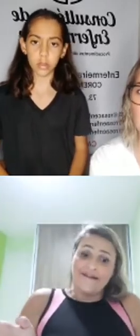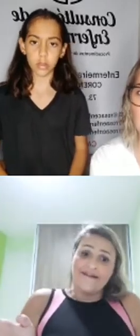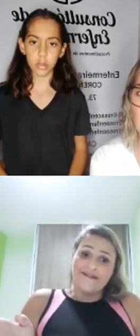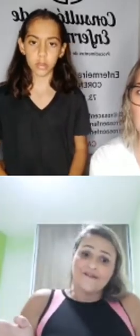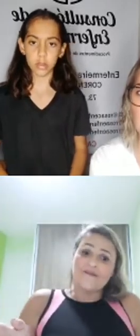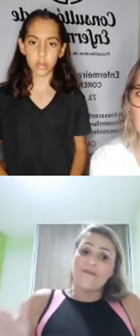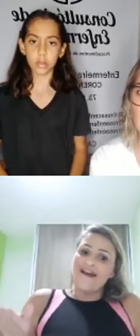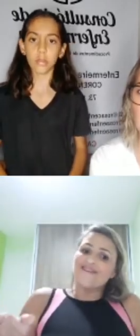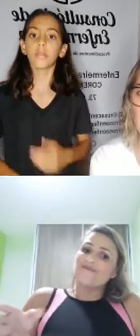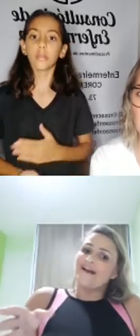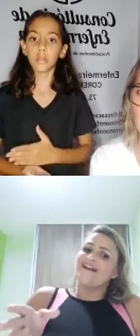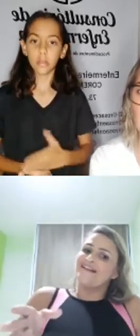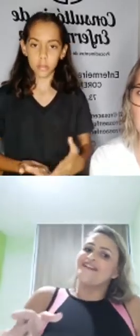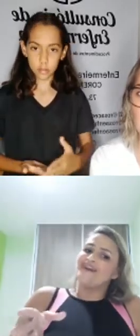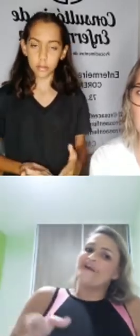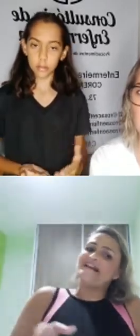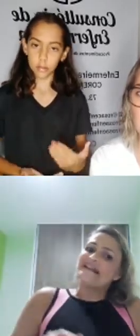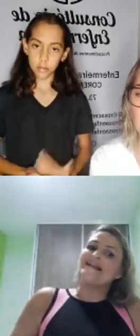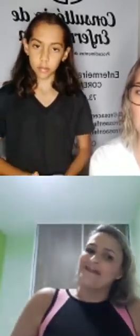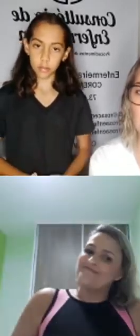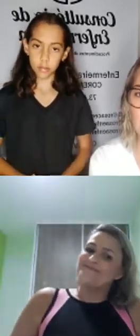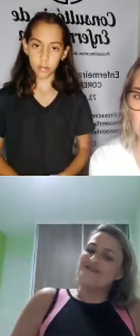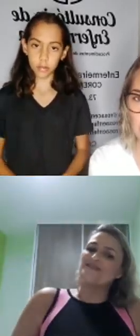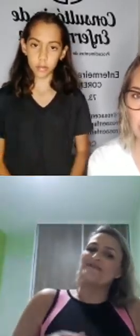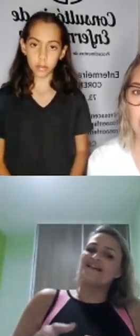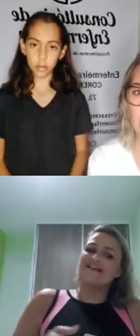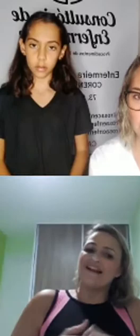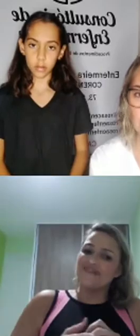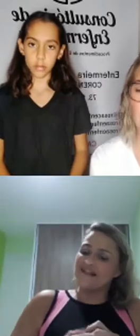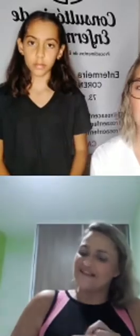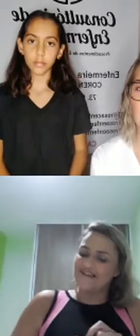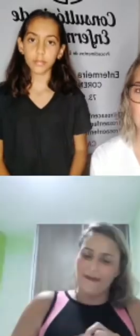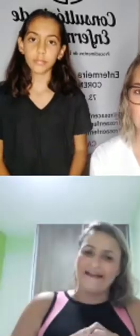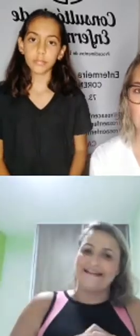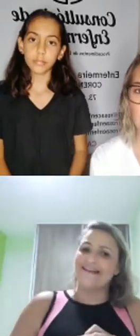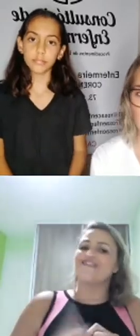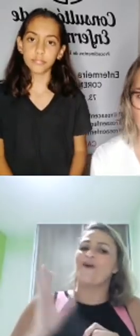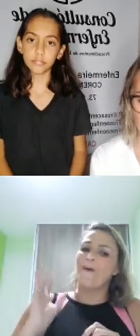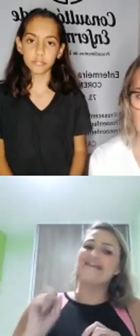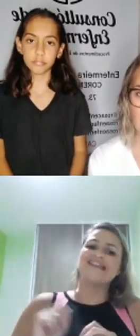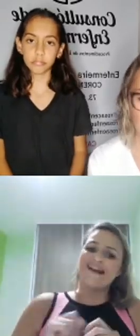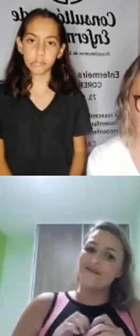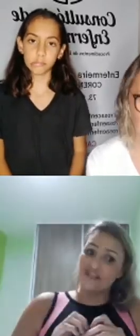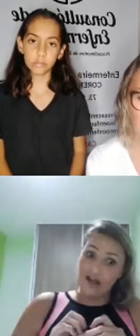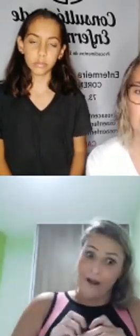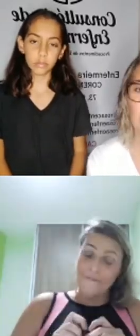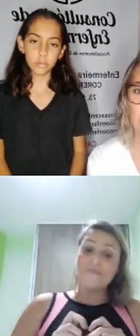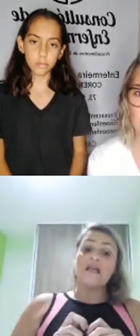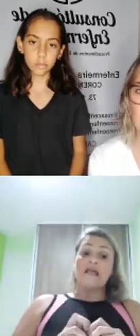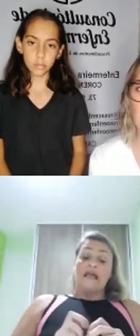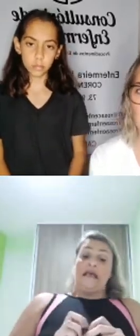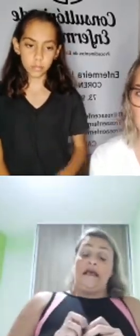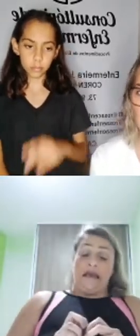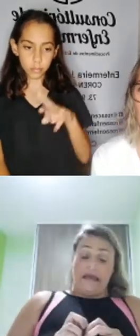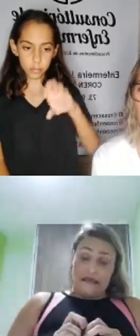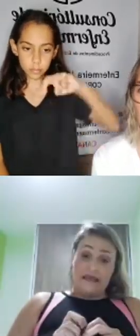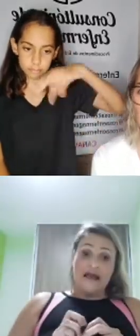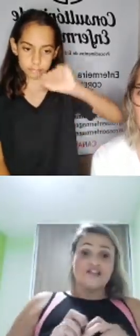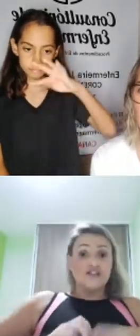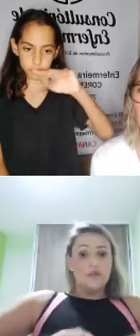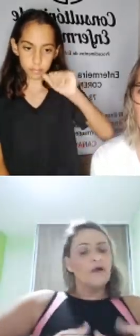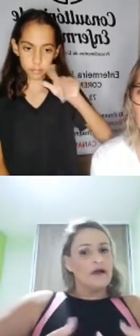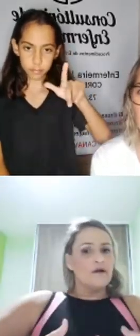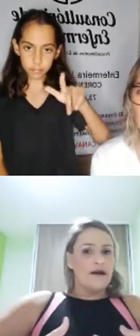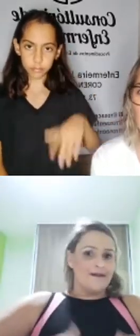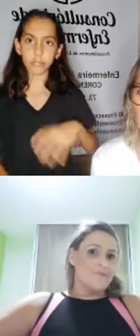receber, né? Os primeiros pré-natais da quarentena. As primeiras gravidezes da quarentena já começaram a chegar. E a